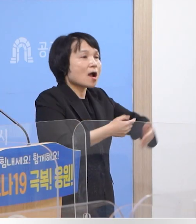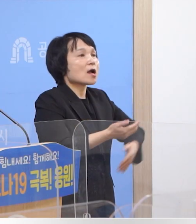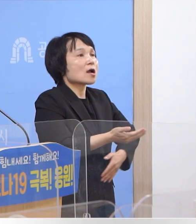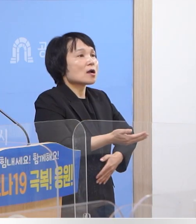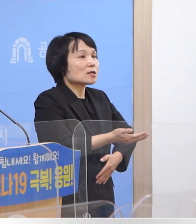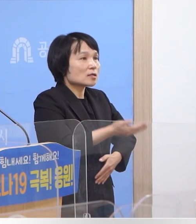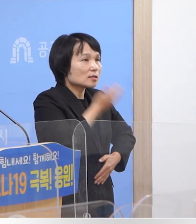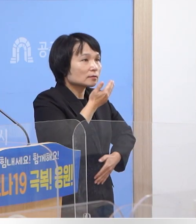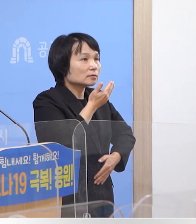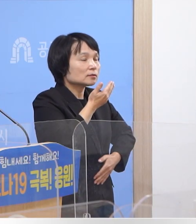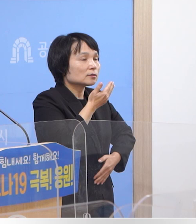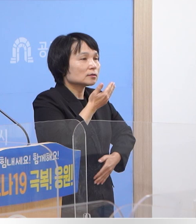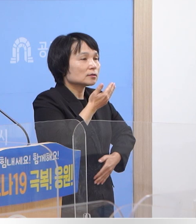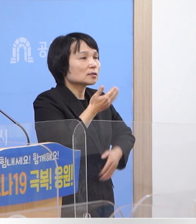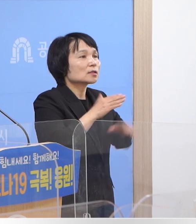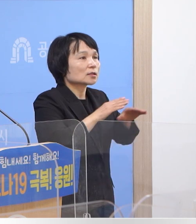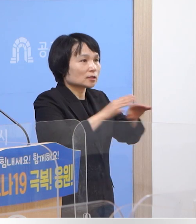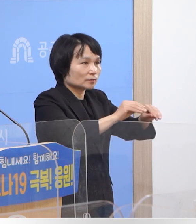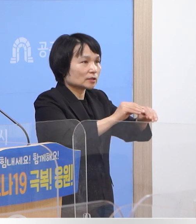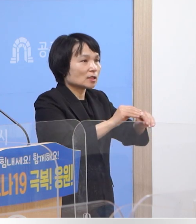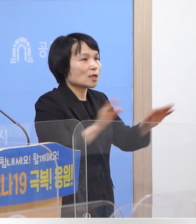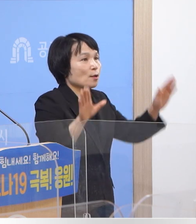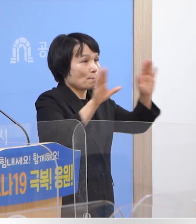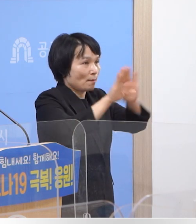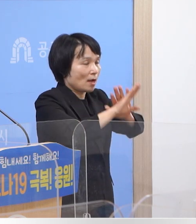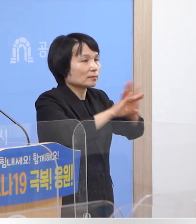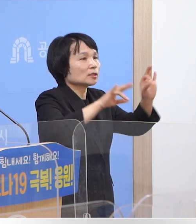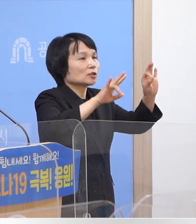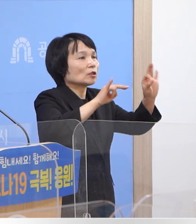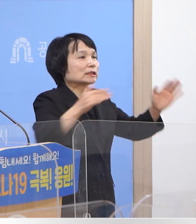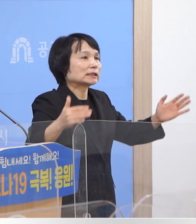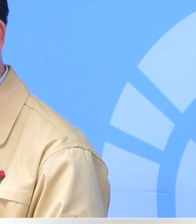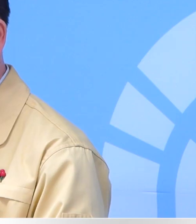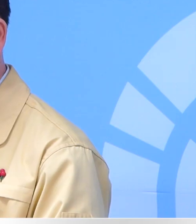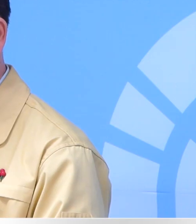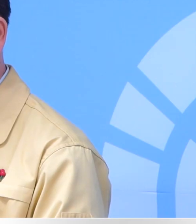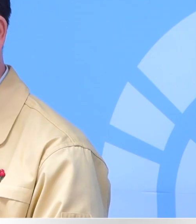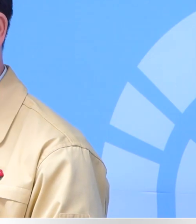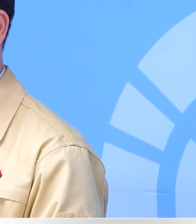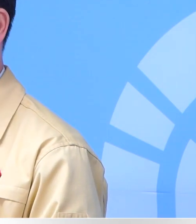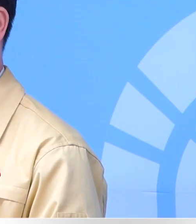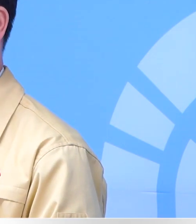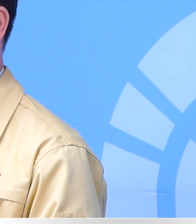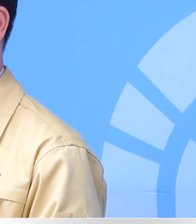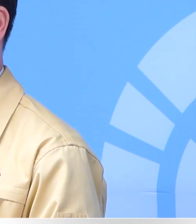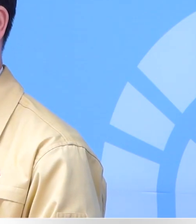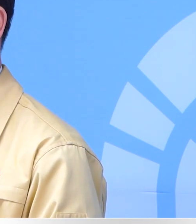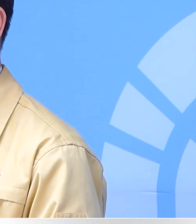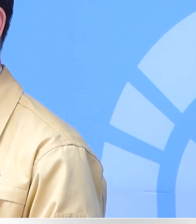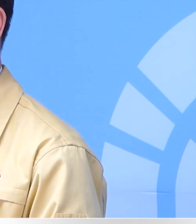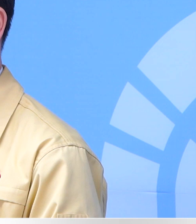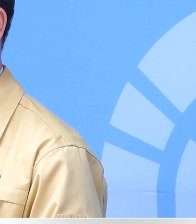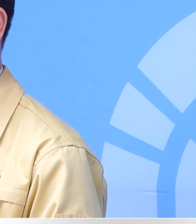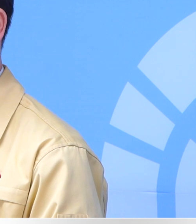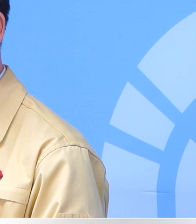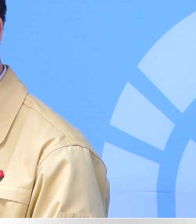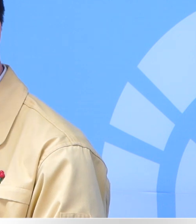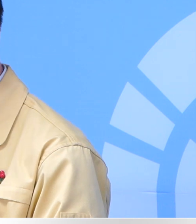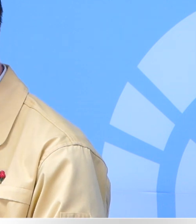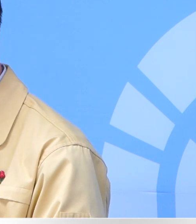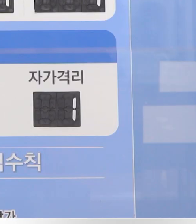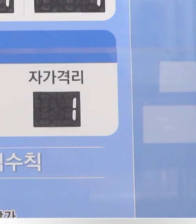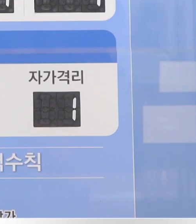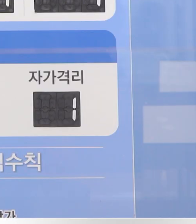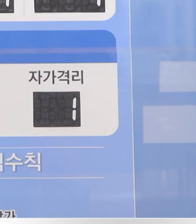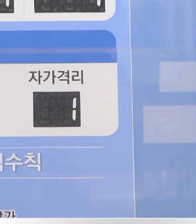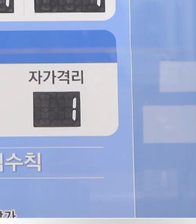좌석수의 20% 이내로 제한하고 모임이나 식사는 금지되는데요. 공주시는 방역수칙과 준수사항이 시설마다 다르고